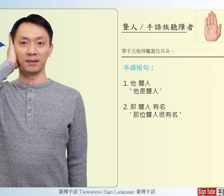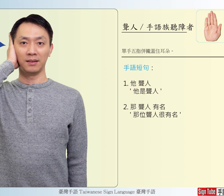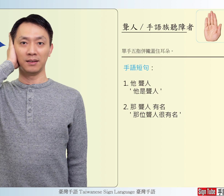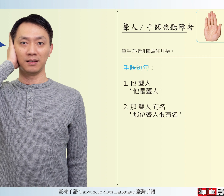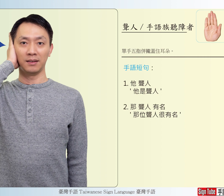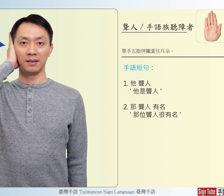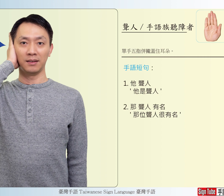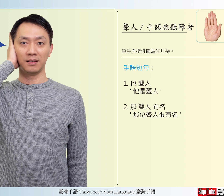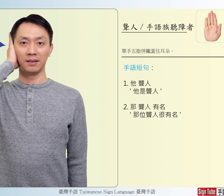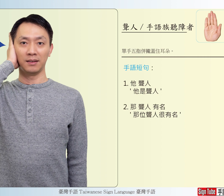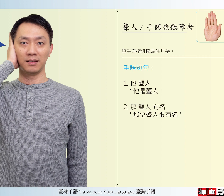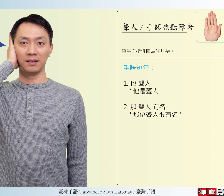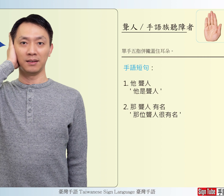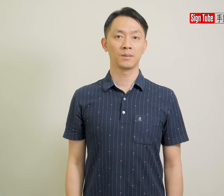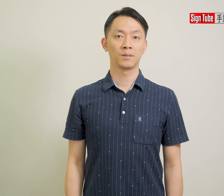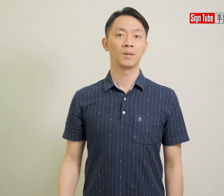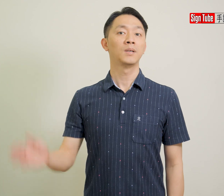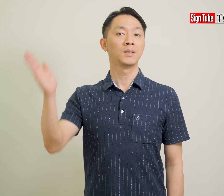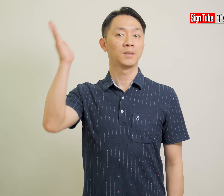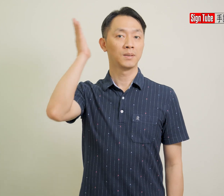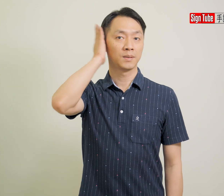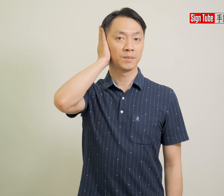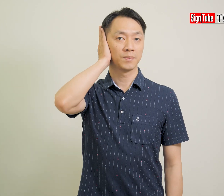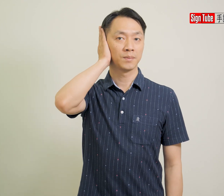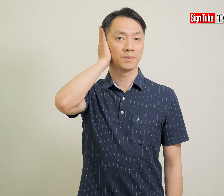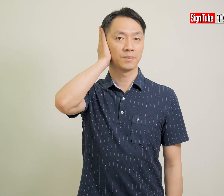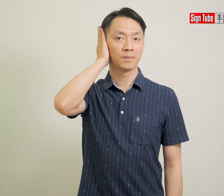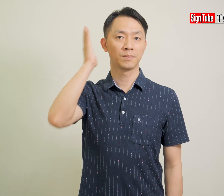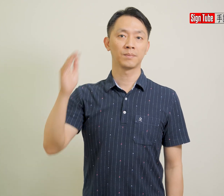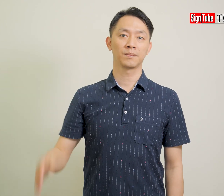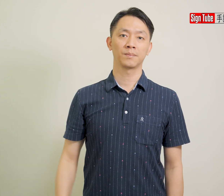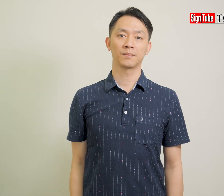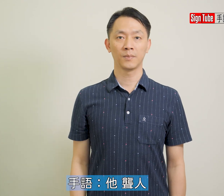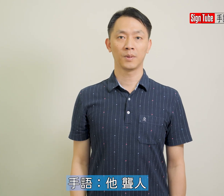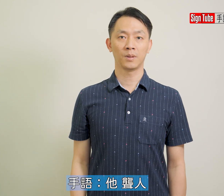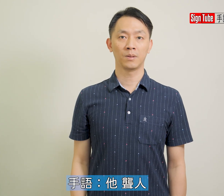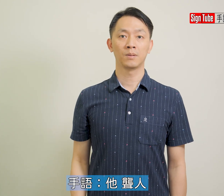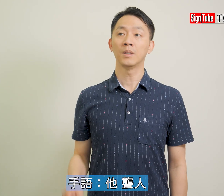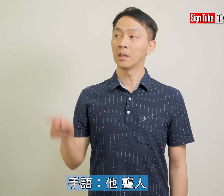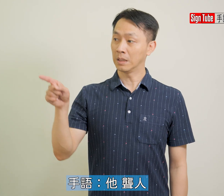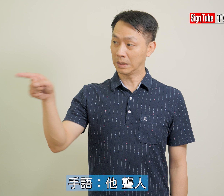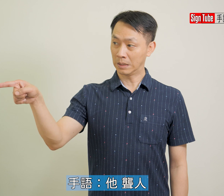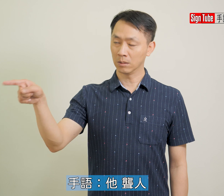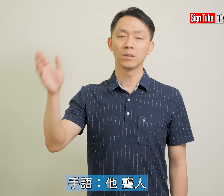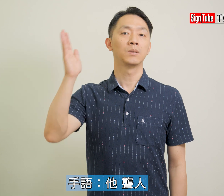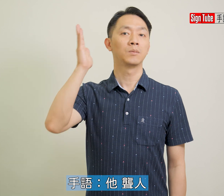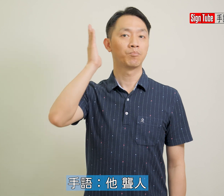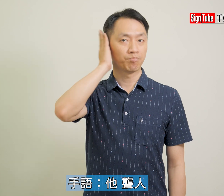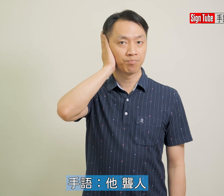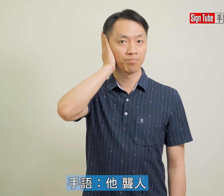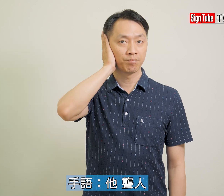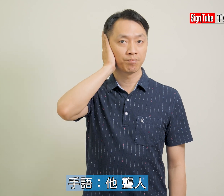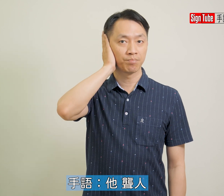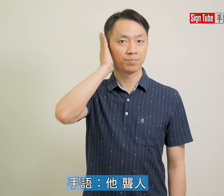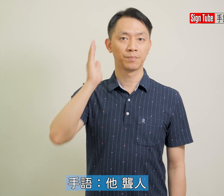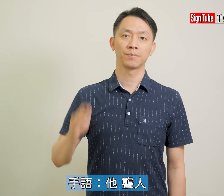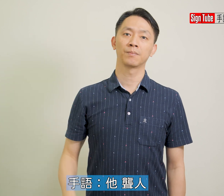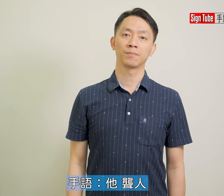聋人。单手五指并拢盖住耳朵。手语笔法，他聋